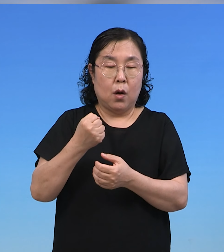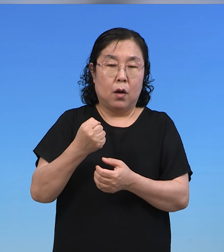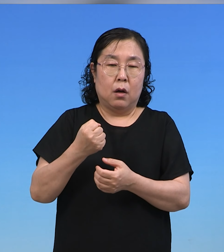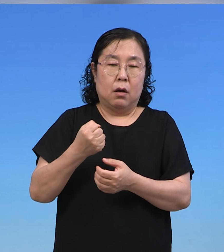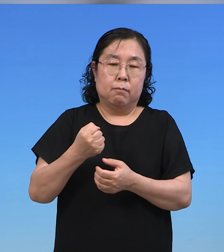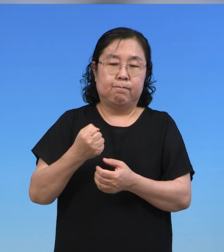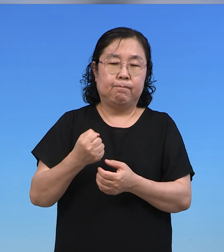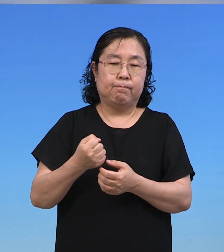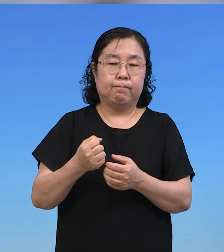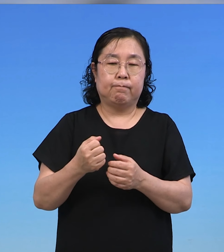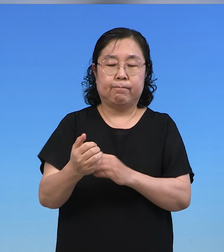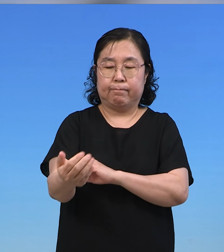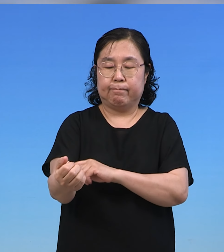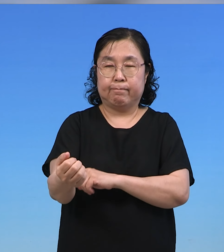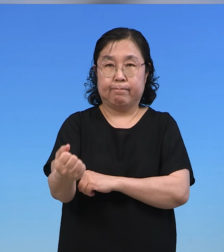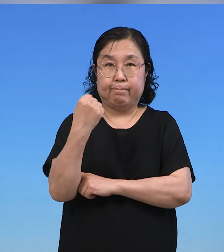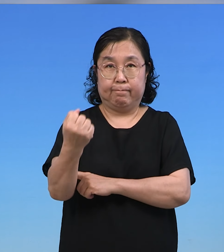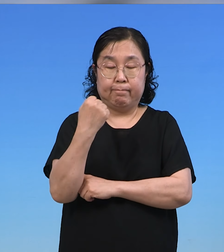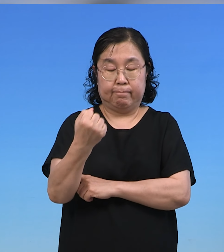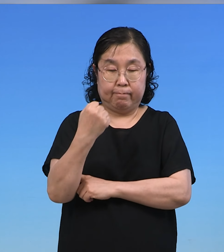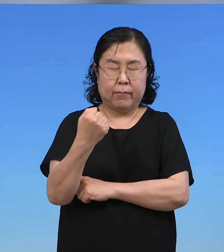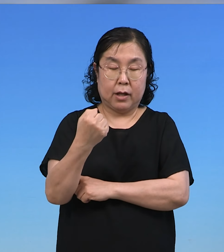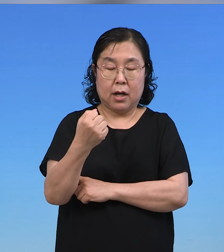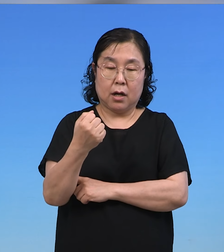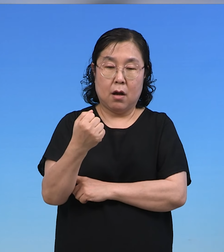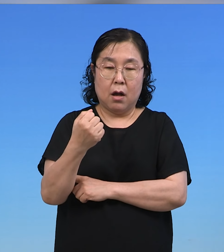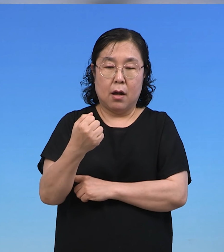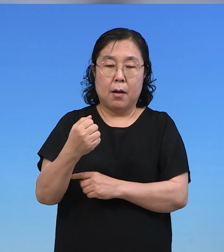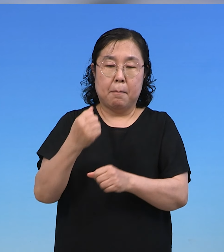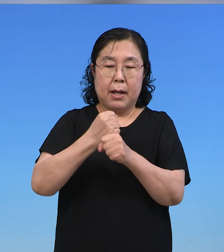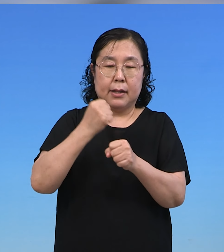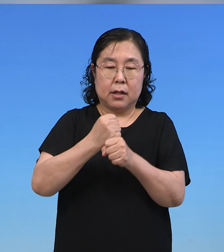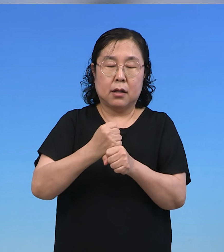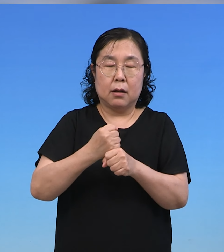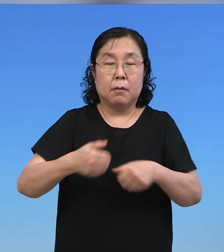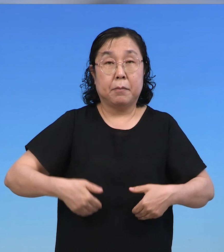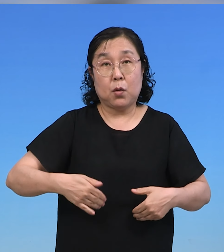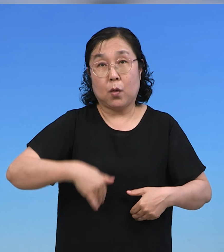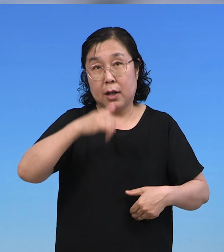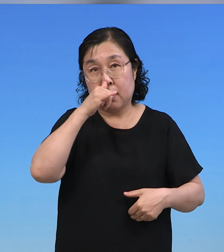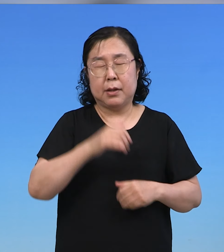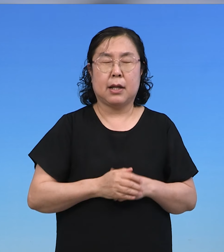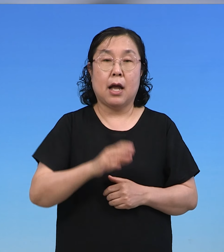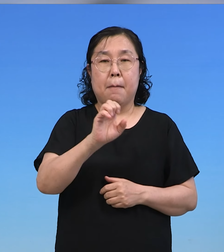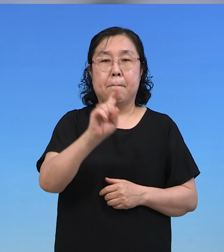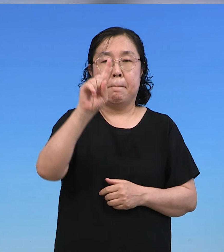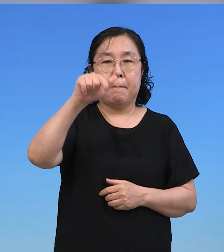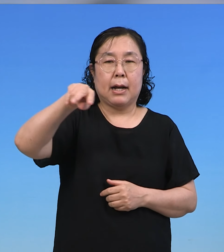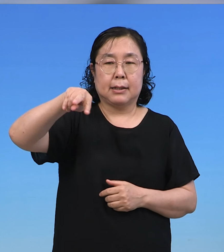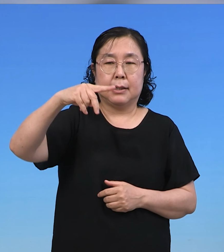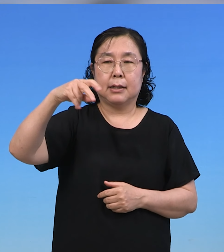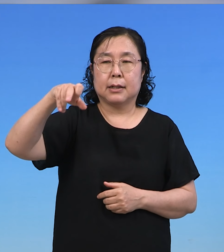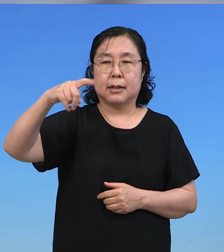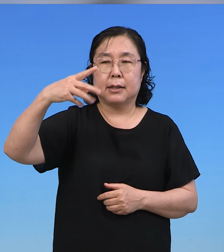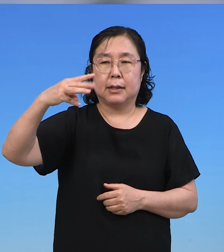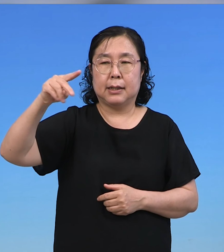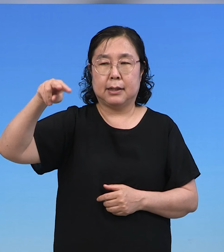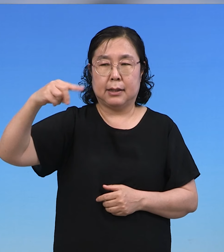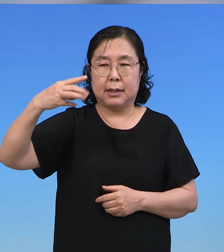세상의 원리랑은 다르게 힘을 가져서 눌러서 이루는 평화가 아니라 끊임없이 양보하고 끊임없이